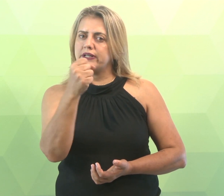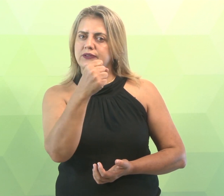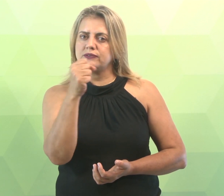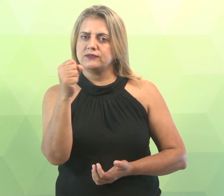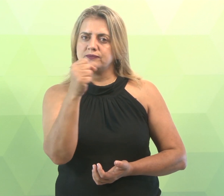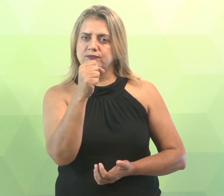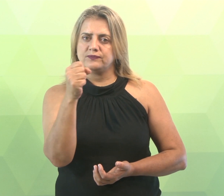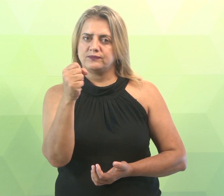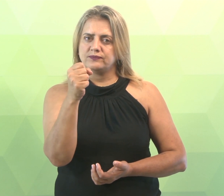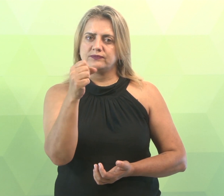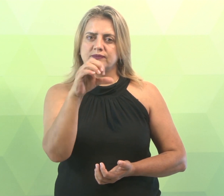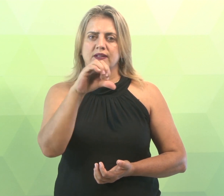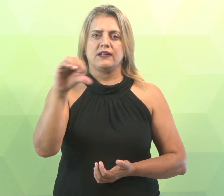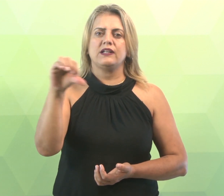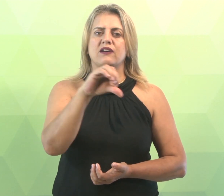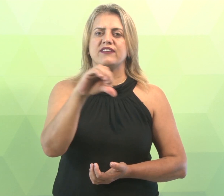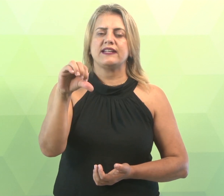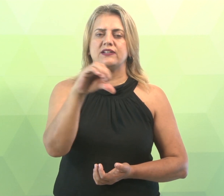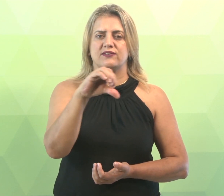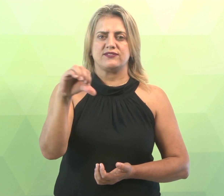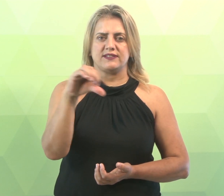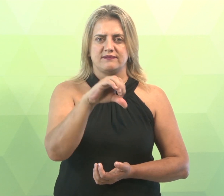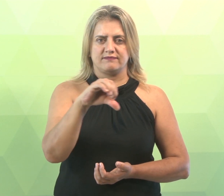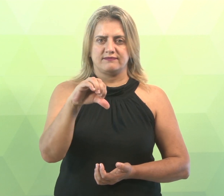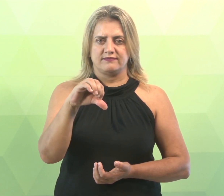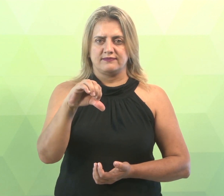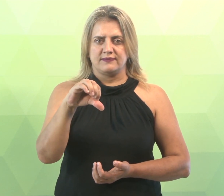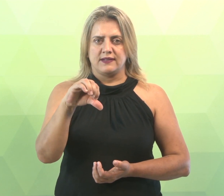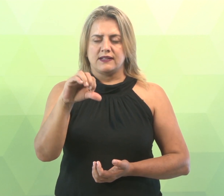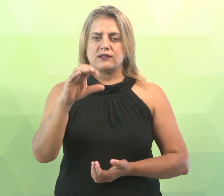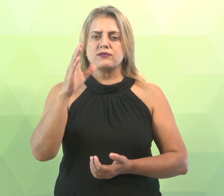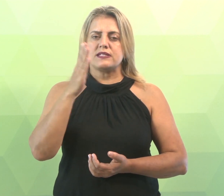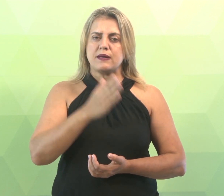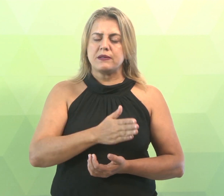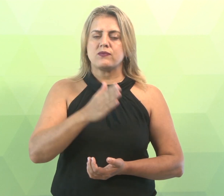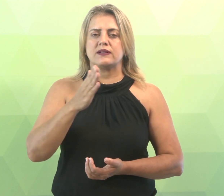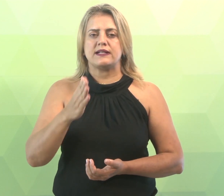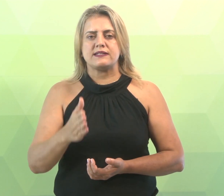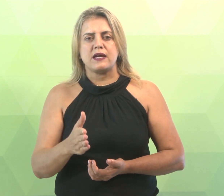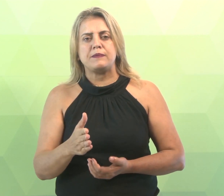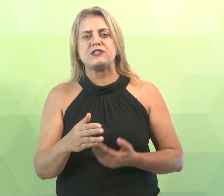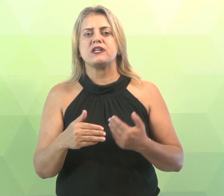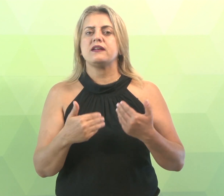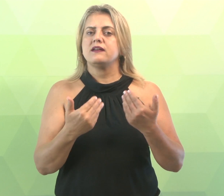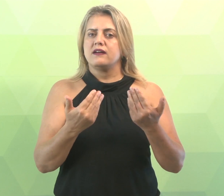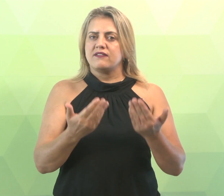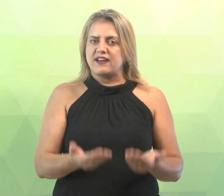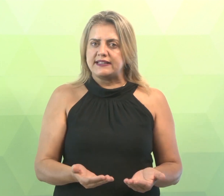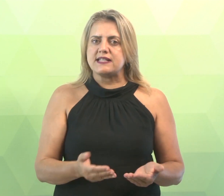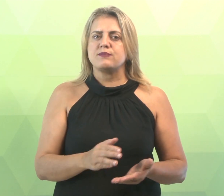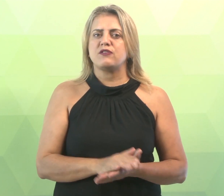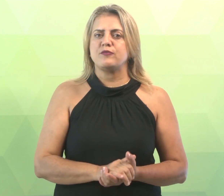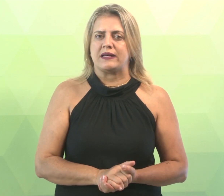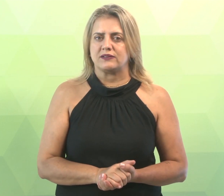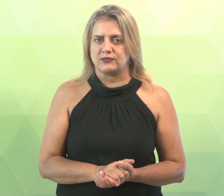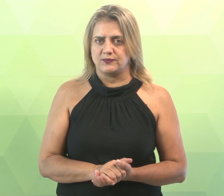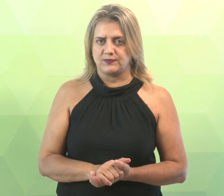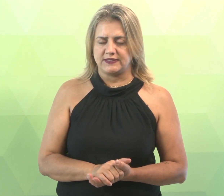88 e 99. Então, sempre quando eles se repetirem, vai ter esse movimento,